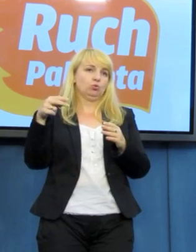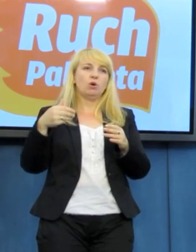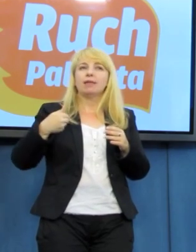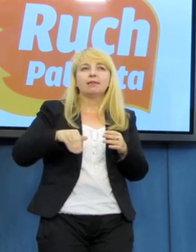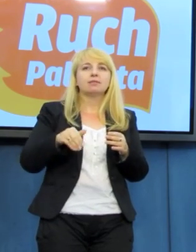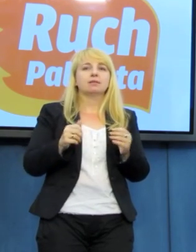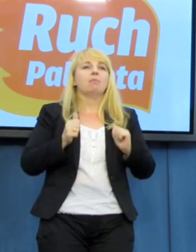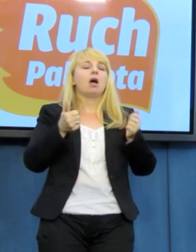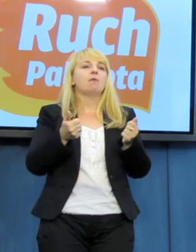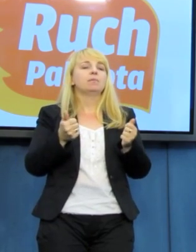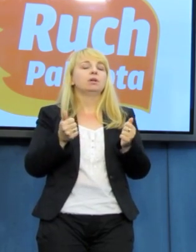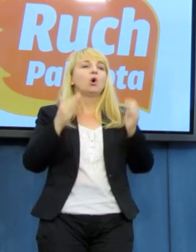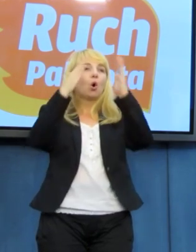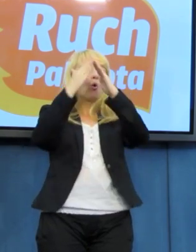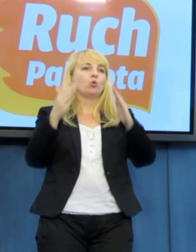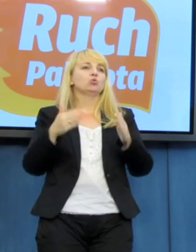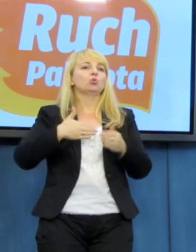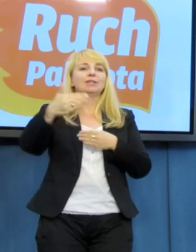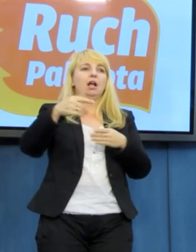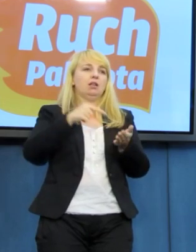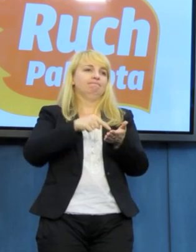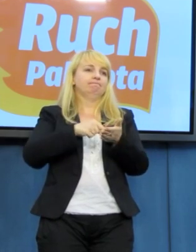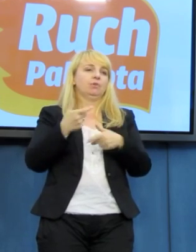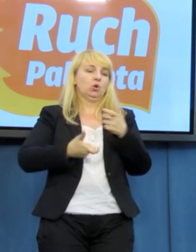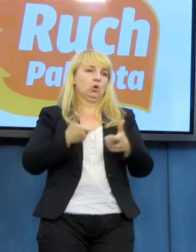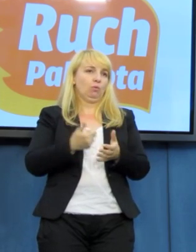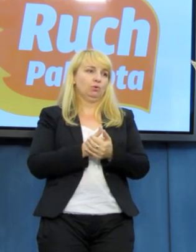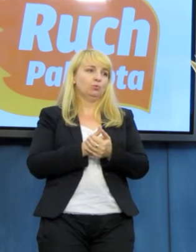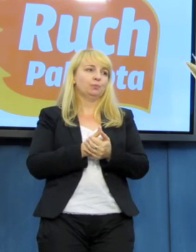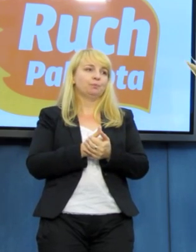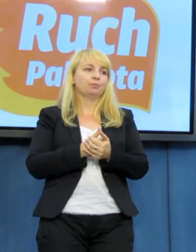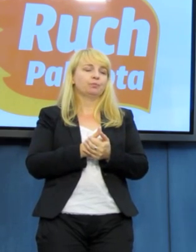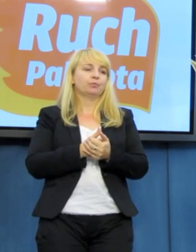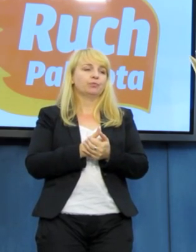Kościołowi. Ja jako ciekawostkę przytoczę